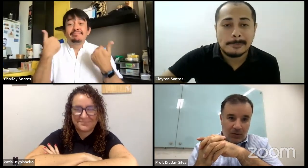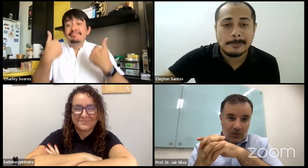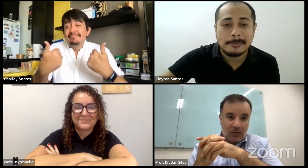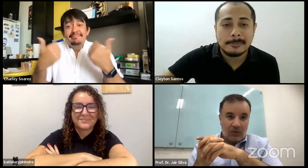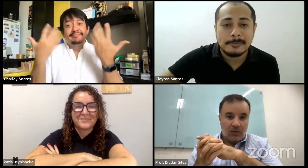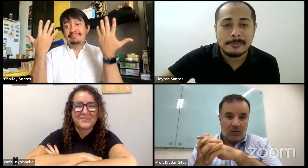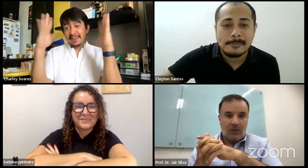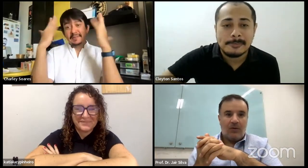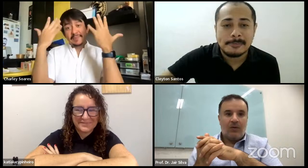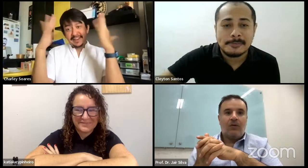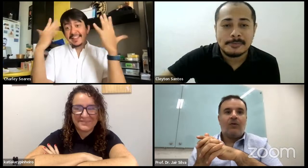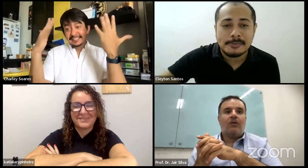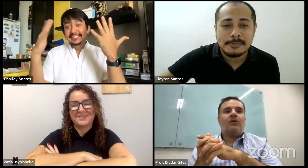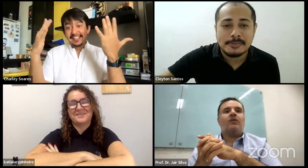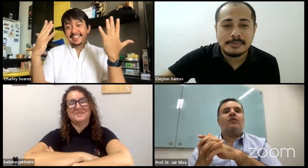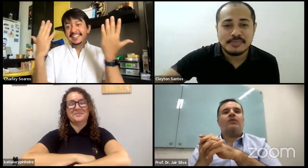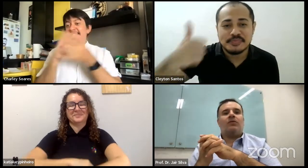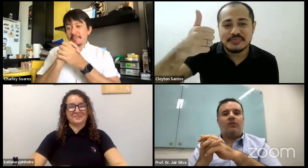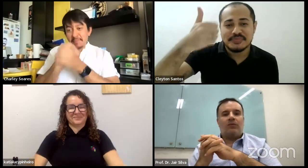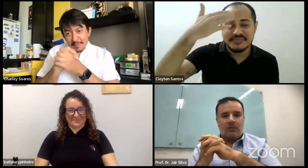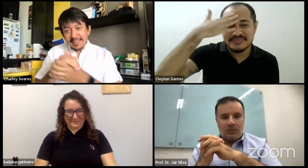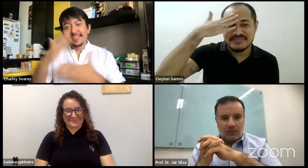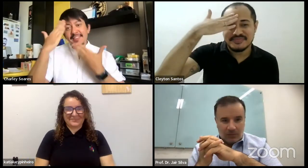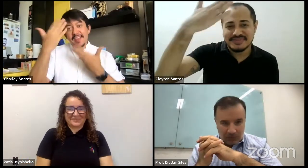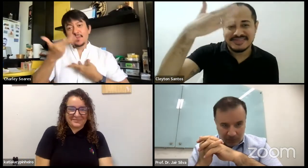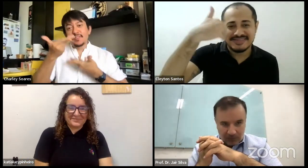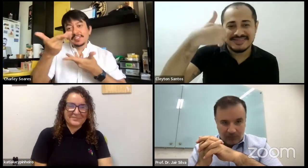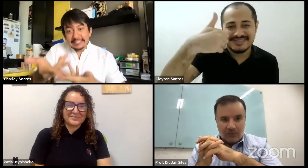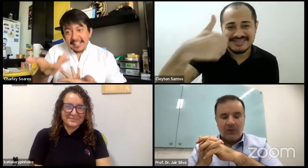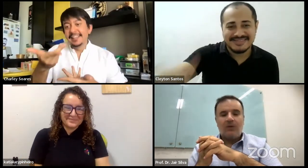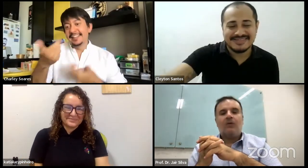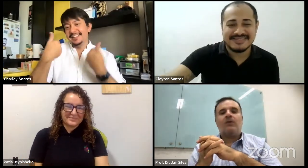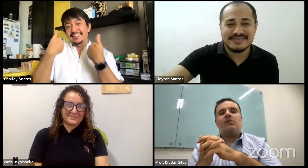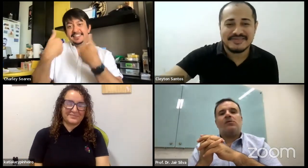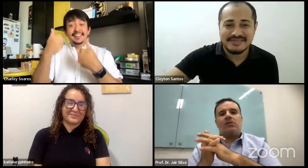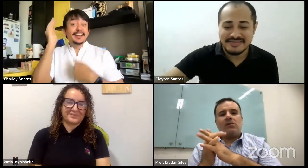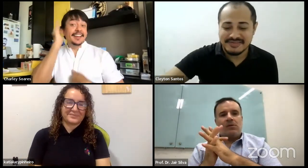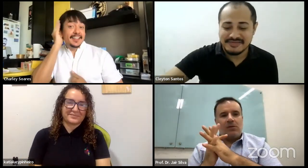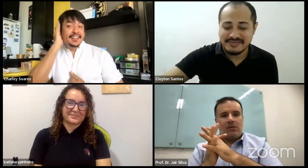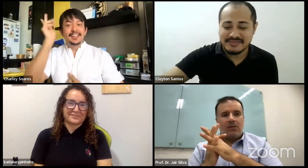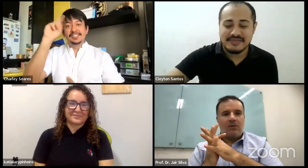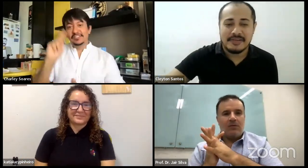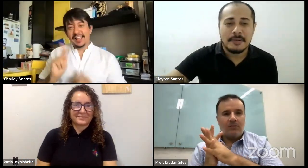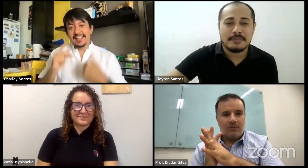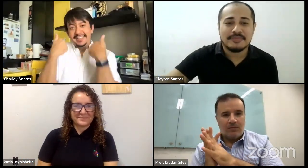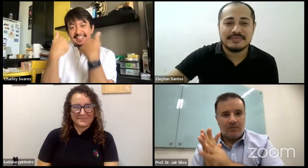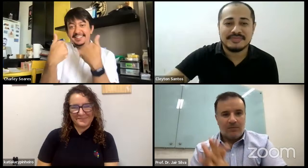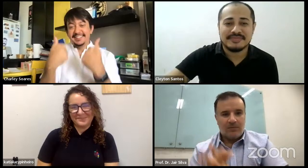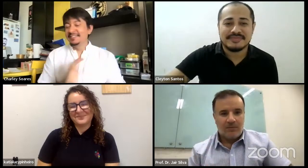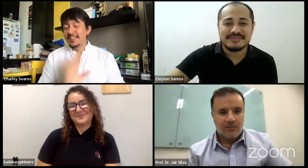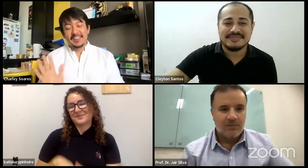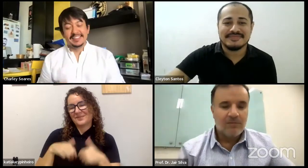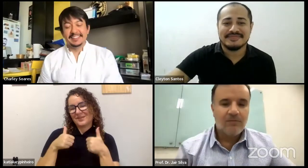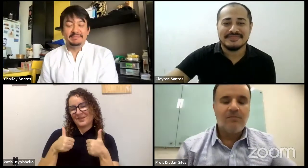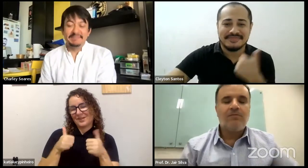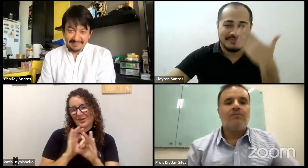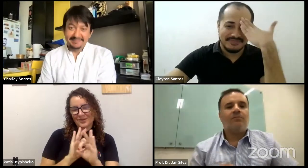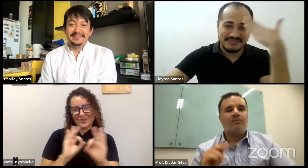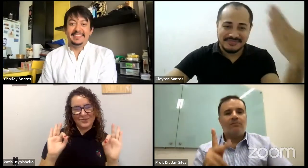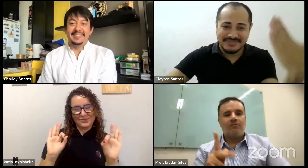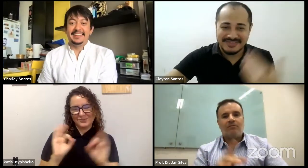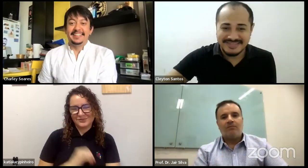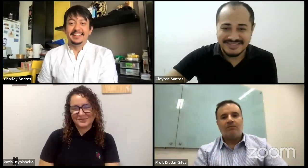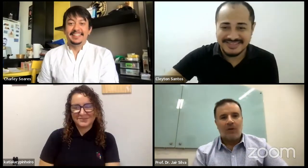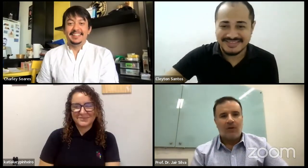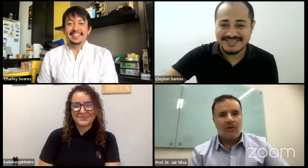Então, em resumo, é só isso. Meus parabéns, Cleiton. Os cumprimentos, obrigado pelo convite.